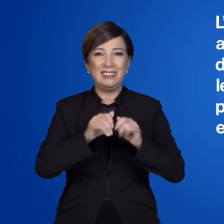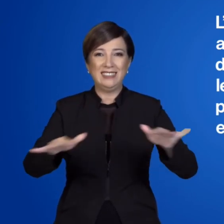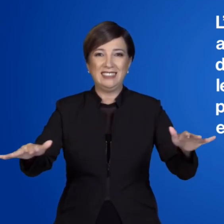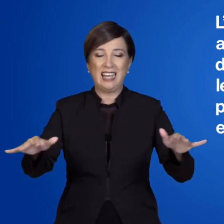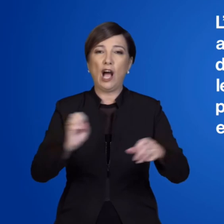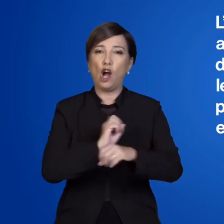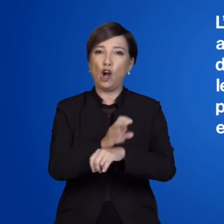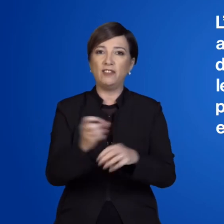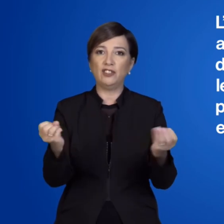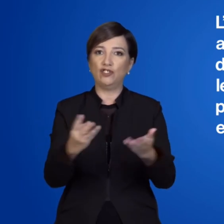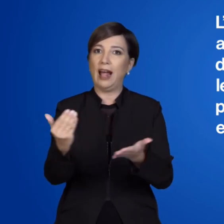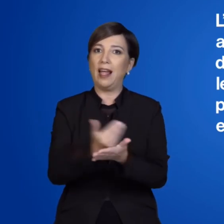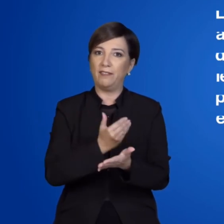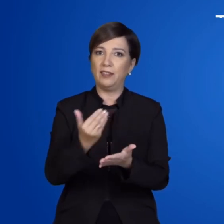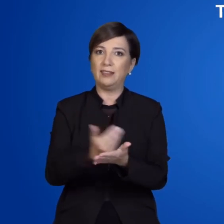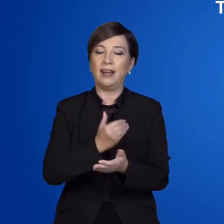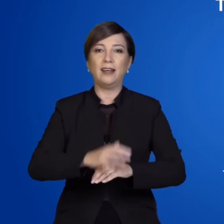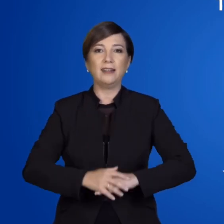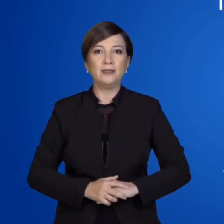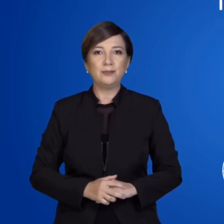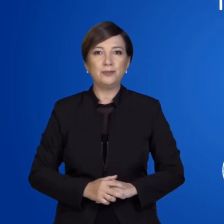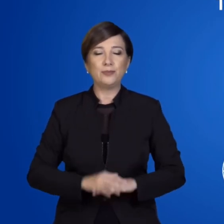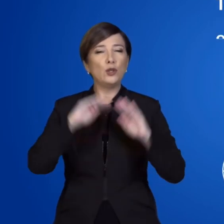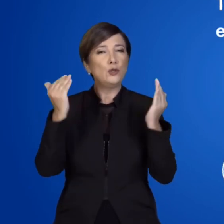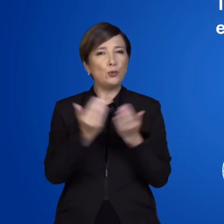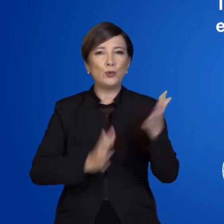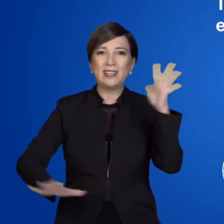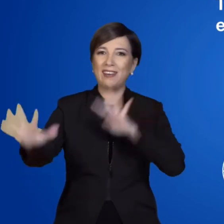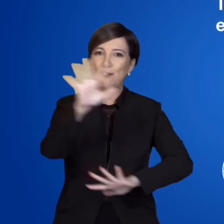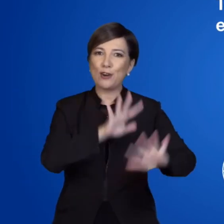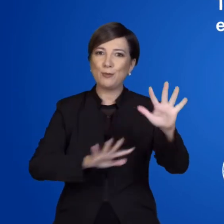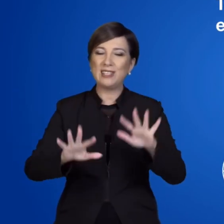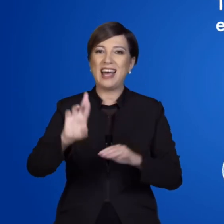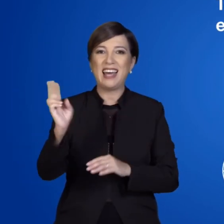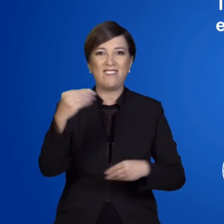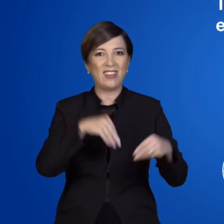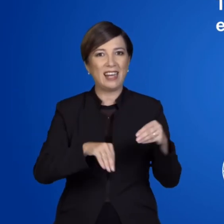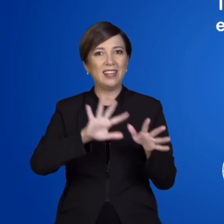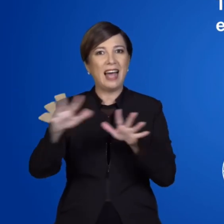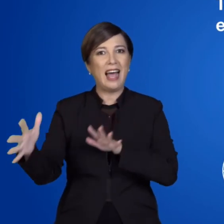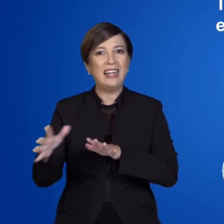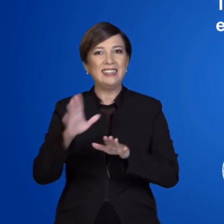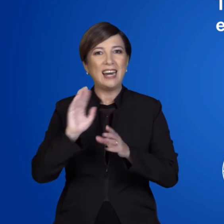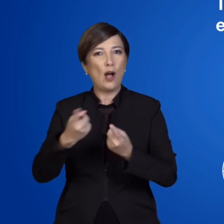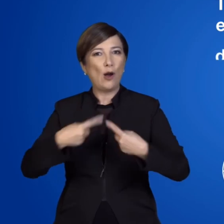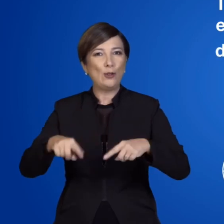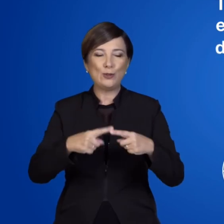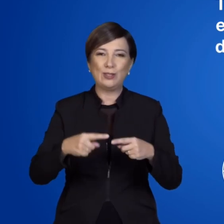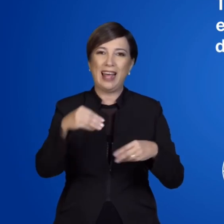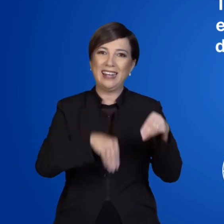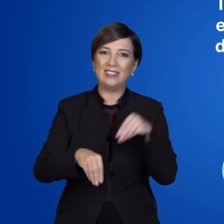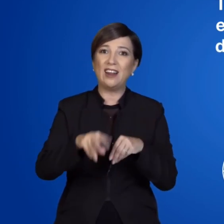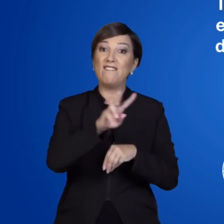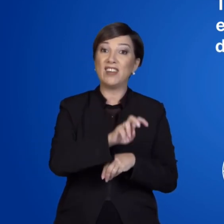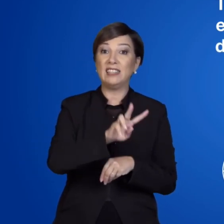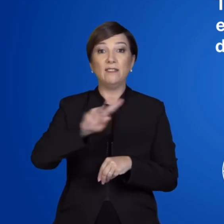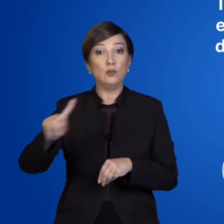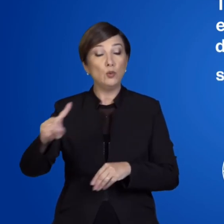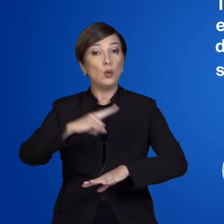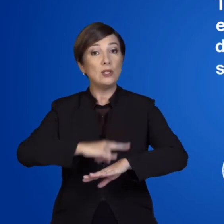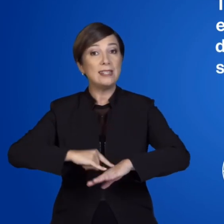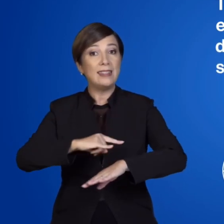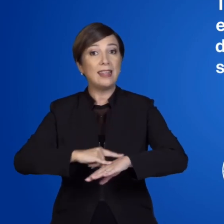da Covid-19. Tutte le informazioni sul referendum e sulle altre consultazioni elettorali del 20 e 21